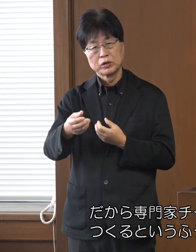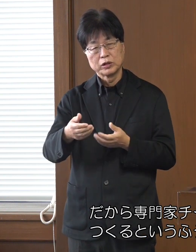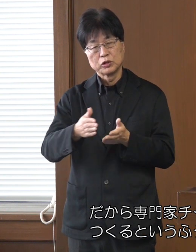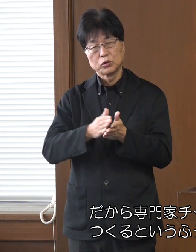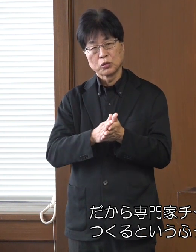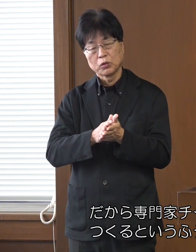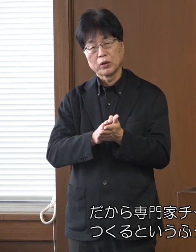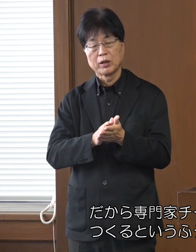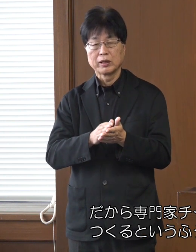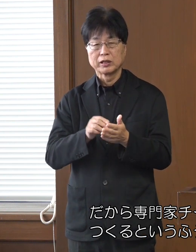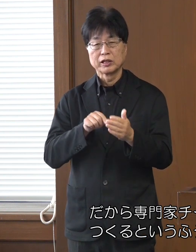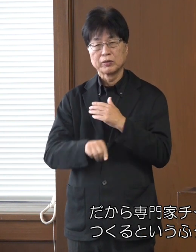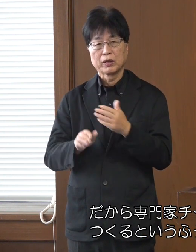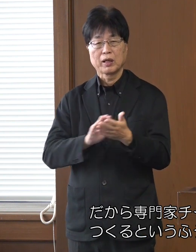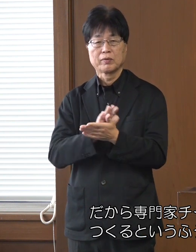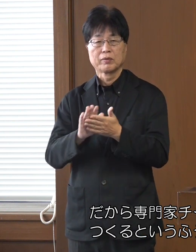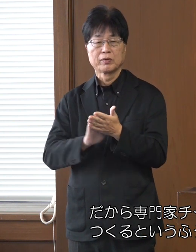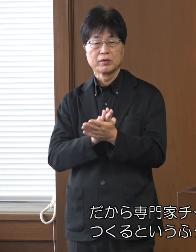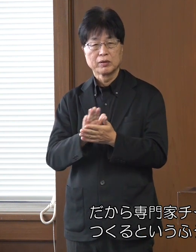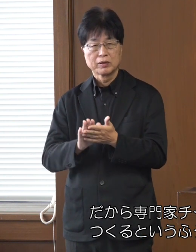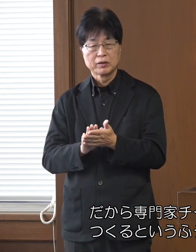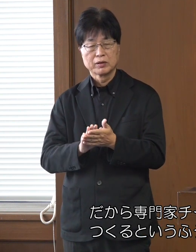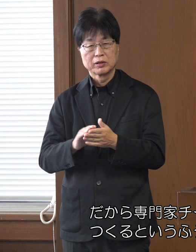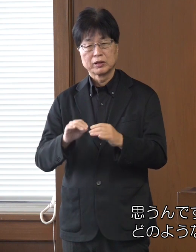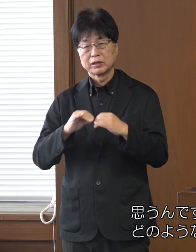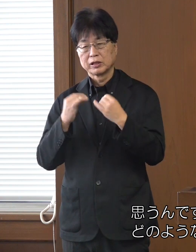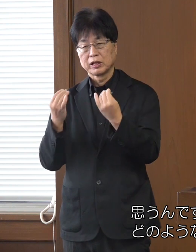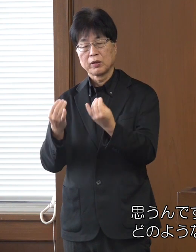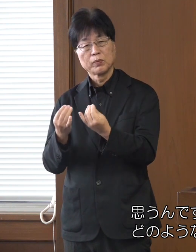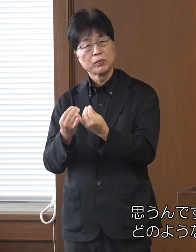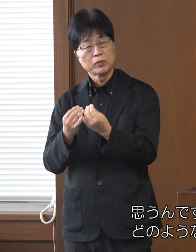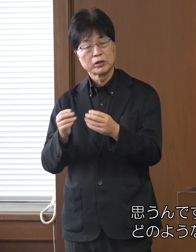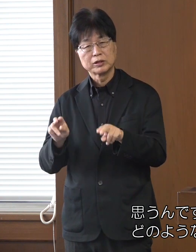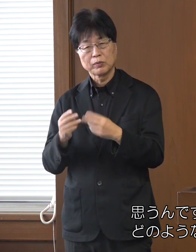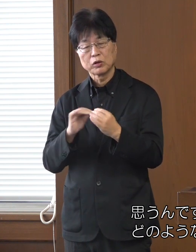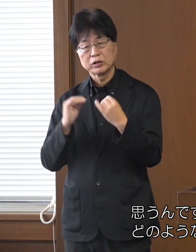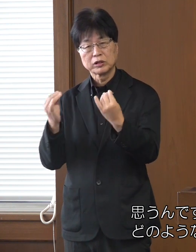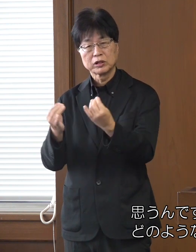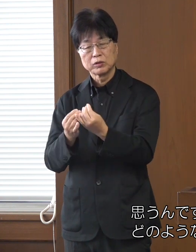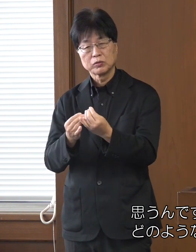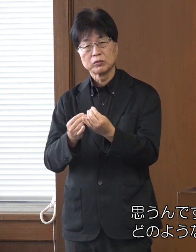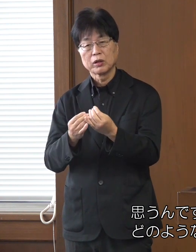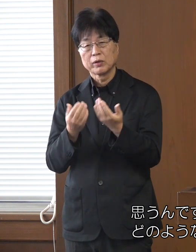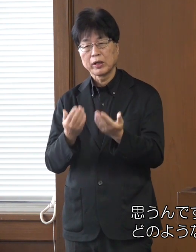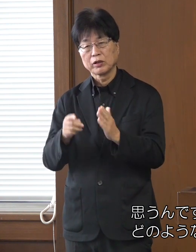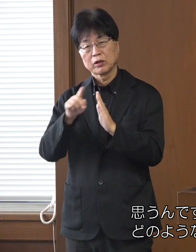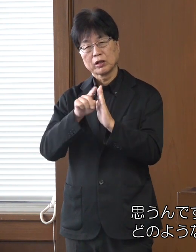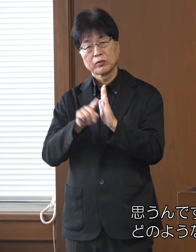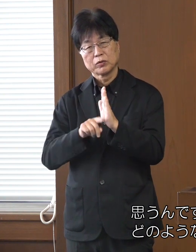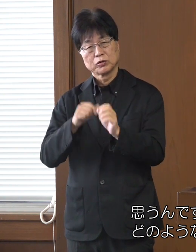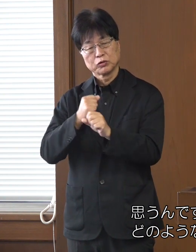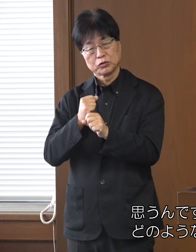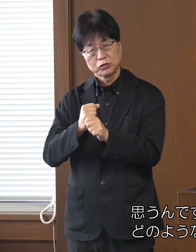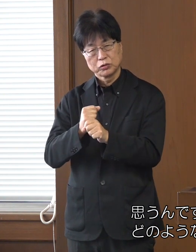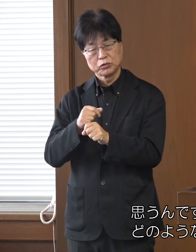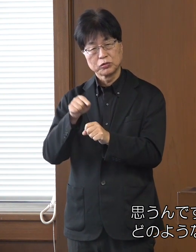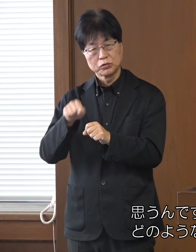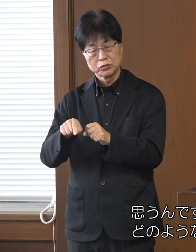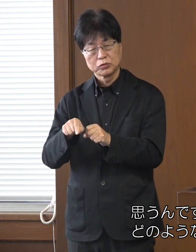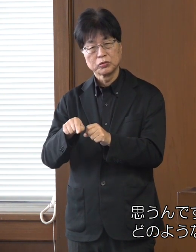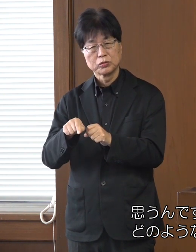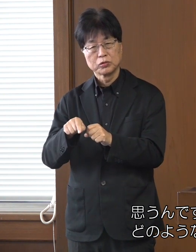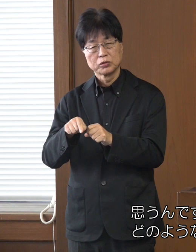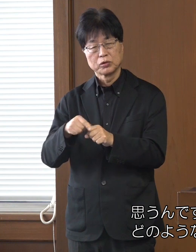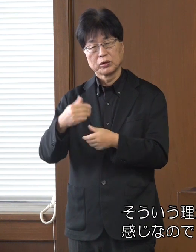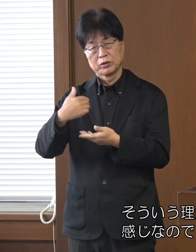家チームっていうのはカリキュラムを作るというふうに確か伺ったと思うんですが、具体的にどう具体策、どのような具体策を